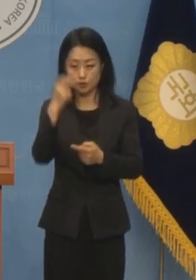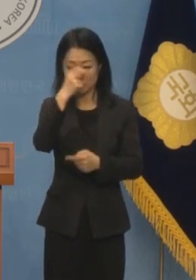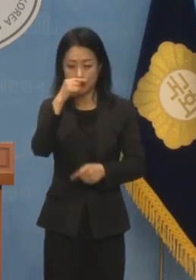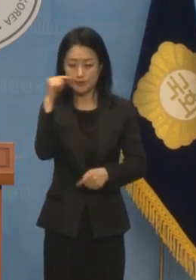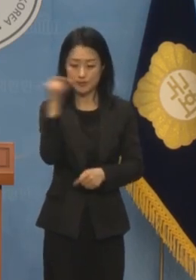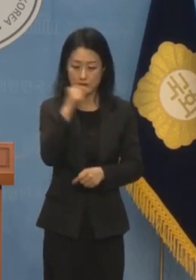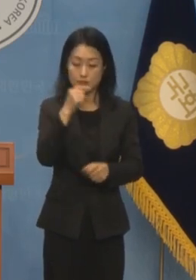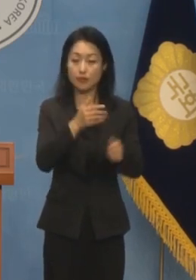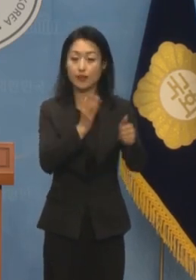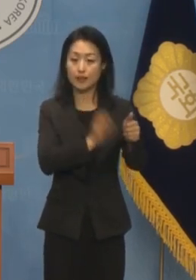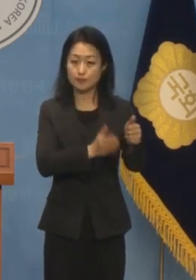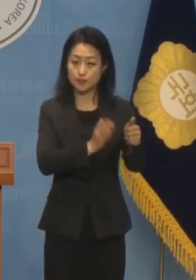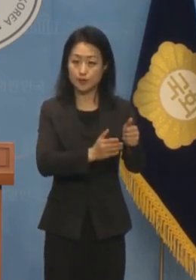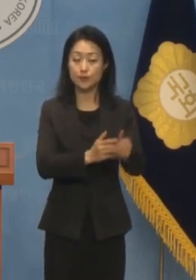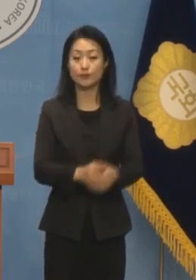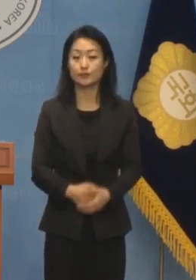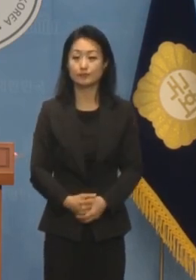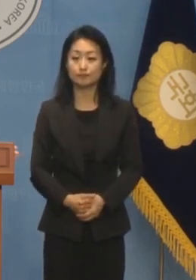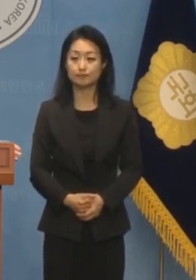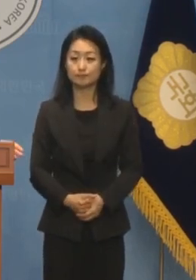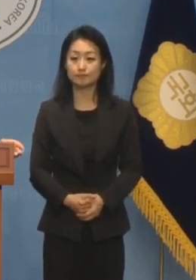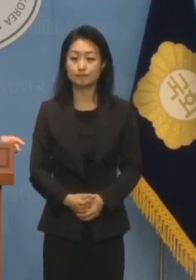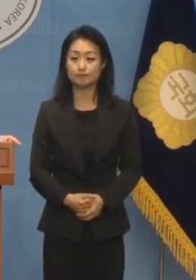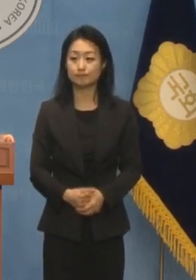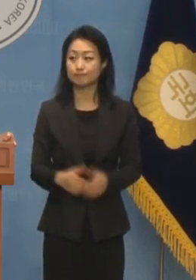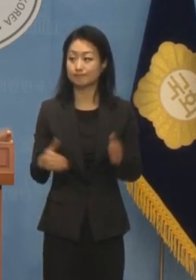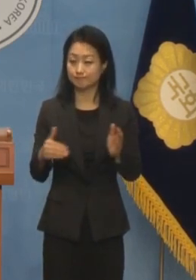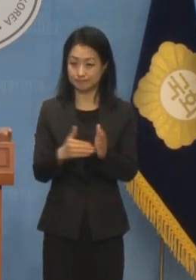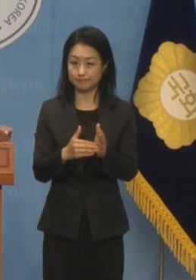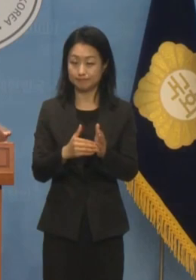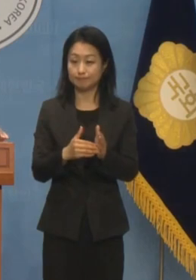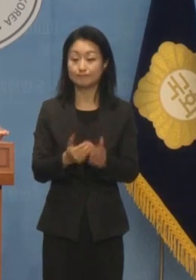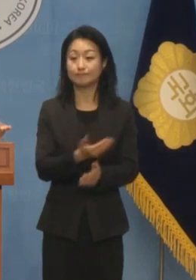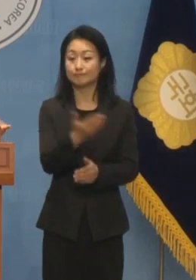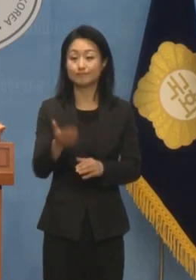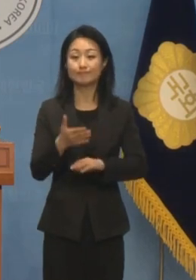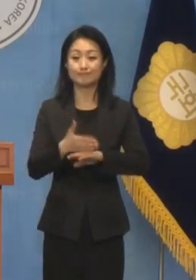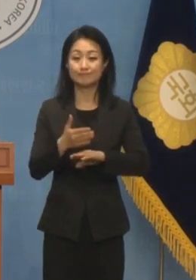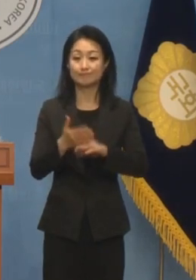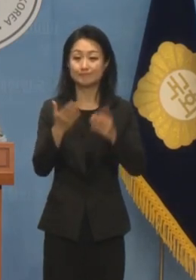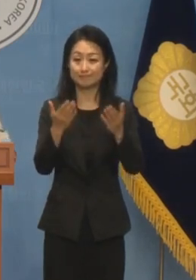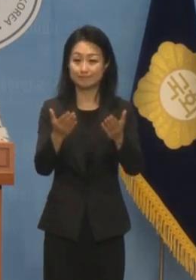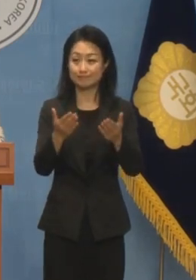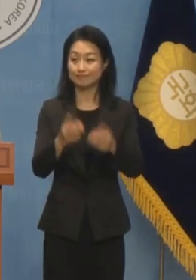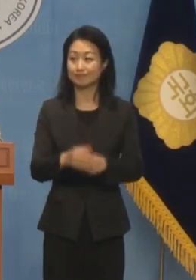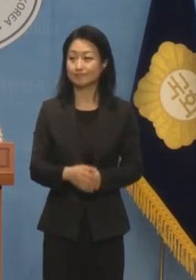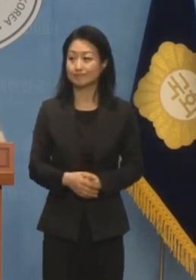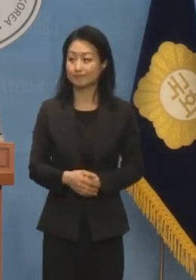엄중한 수사를 해주시기 바랍니다. 이상입니다. 함께해 주셔서 감사합니다.